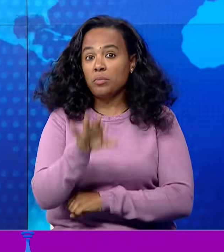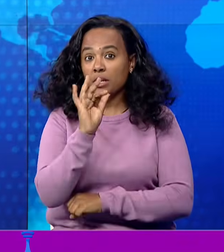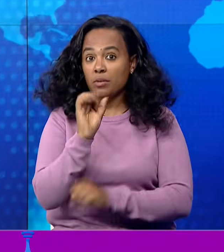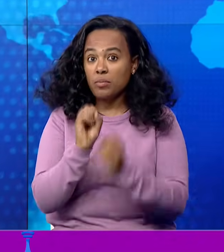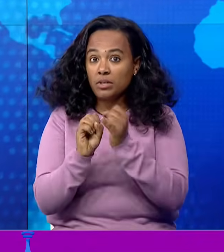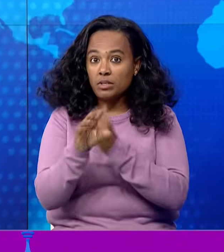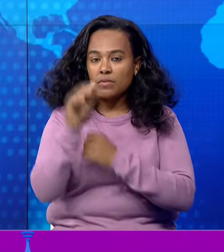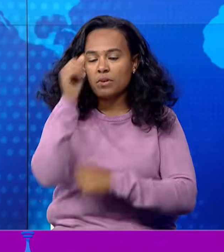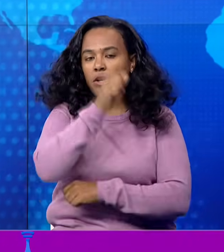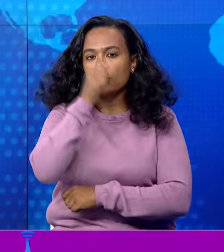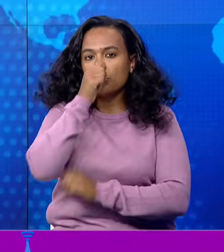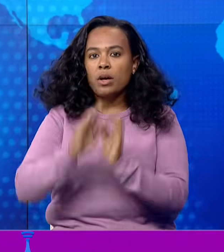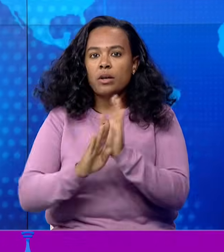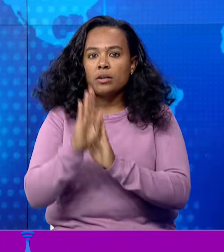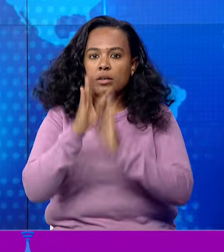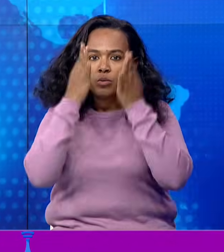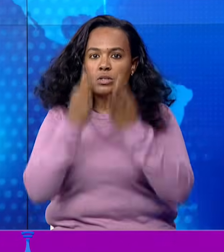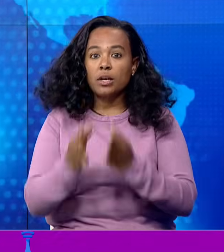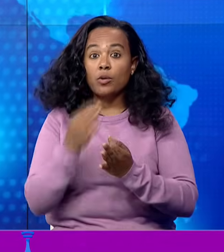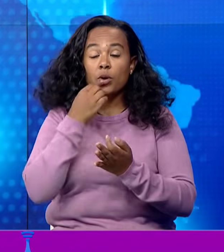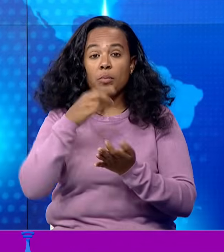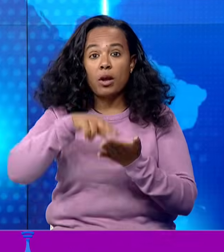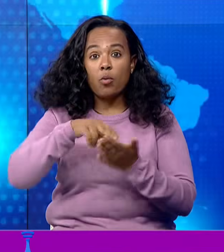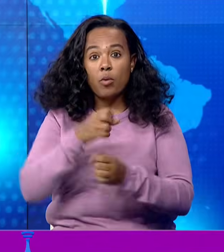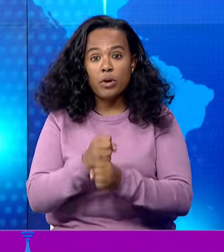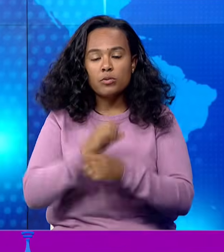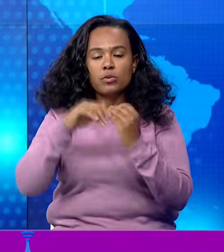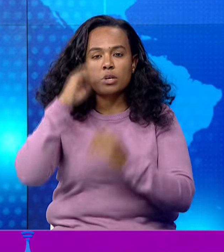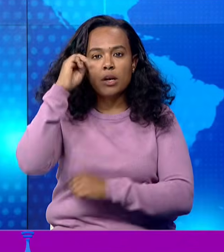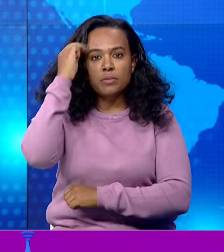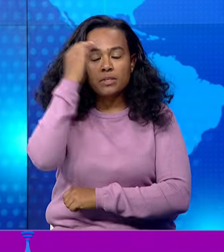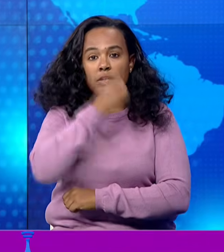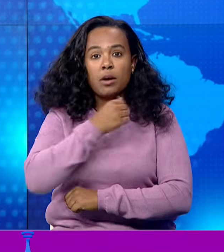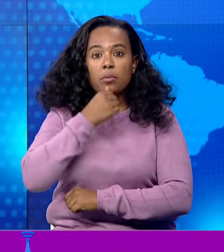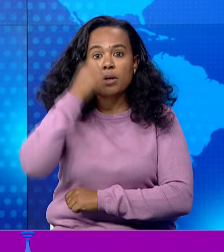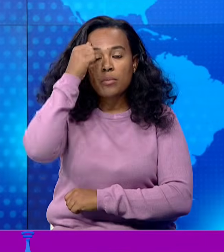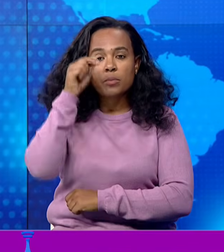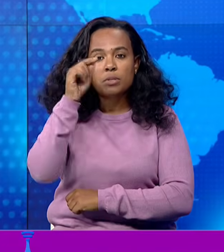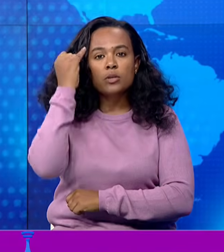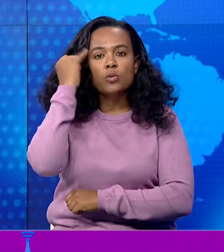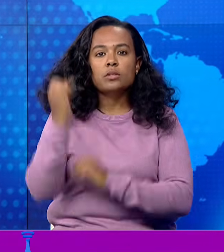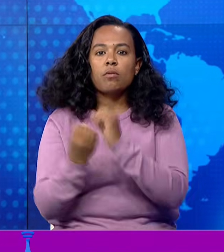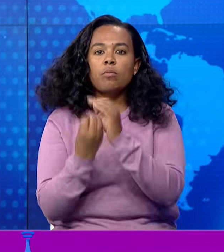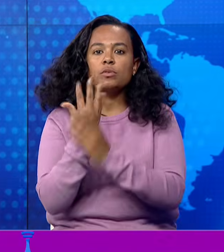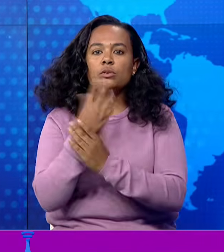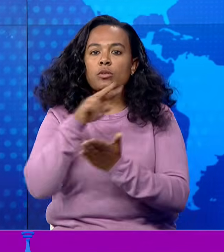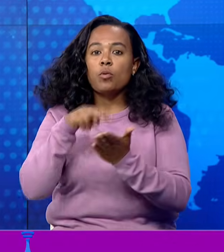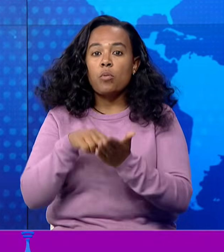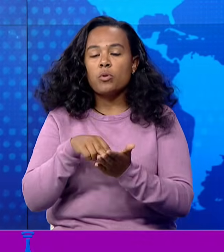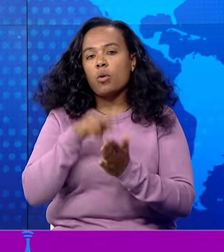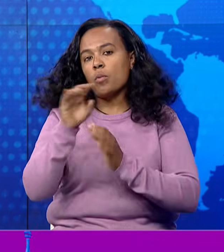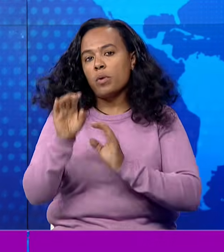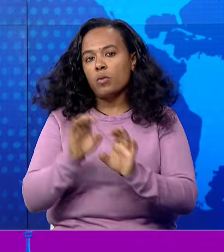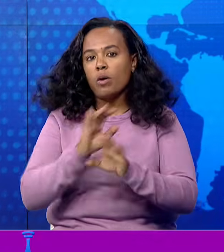ዘርፍ ለኢትዮጵያ እድገት ወሳኝ ነው የሚል አቋምን የያዙት ጠቅላይ ሚኒስትር አብይ አህመድ በእሳቸው ሀሳብ በምንጭነት ተቋም እንዲቋቋም